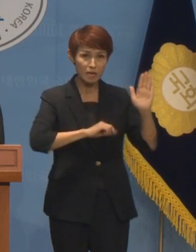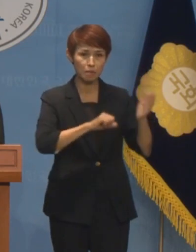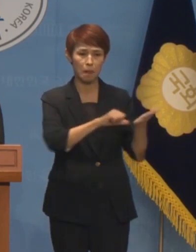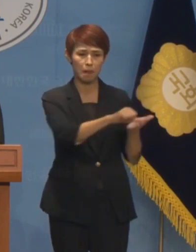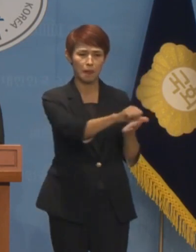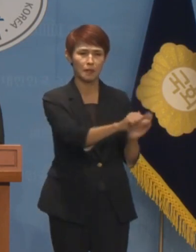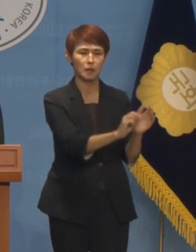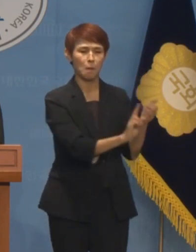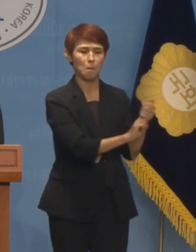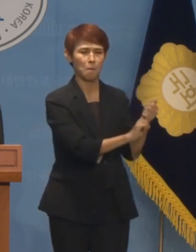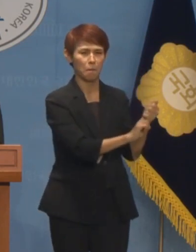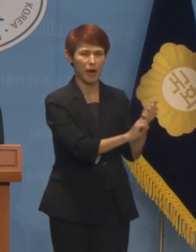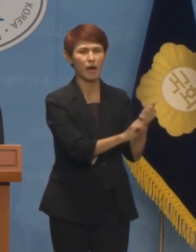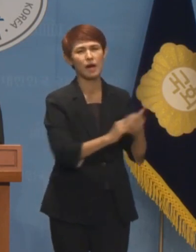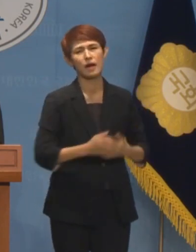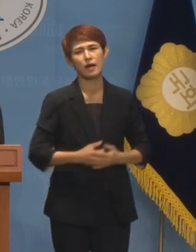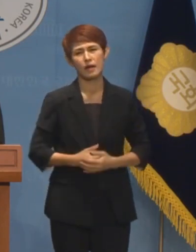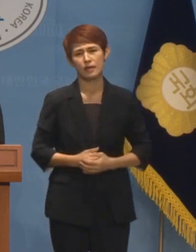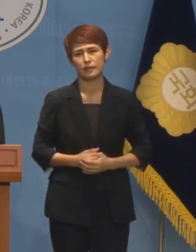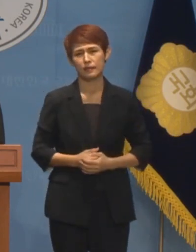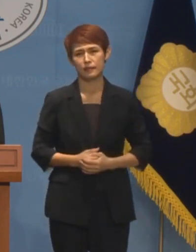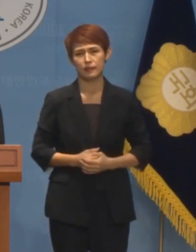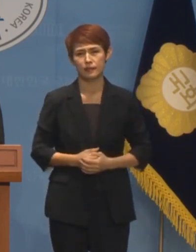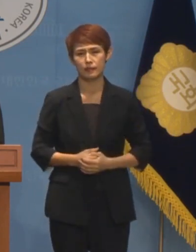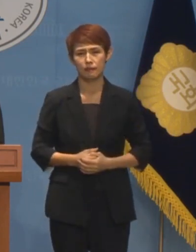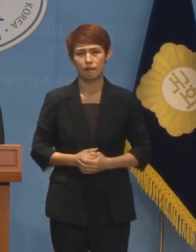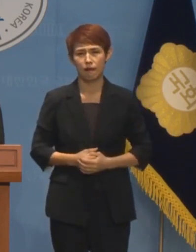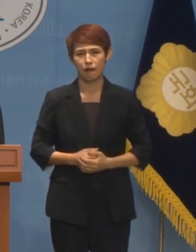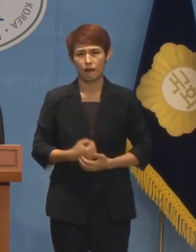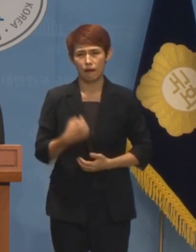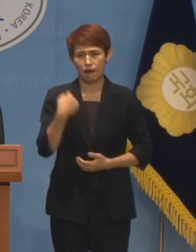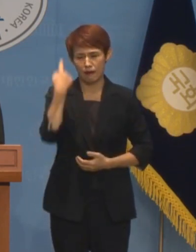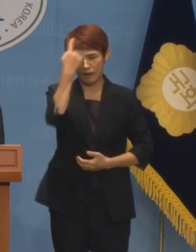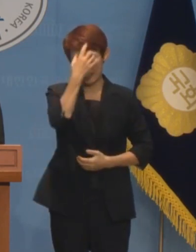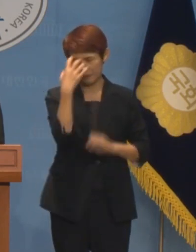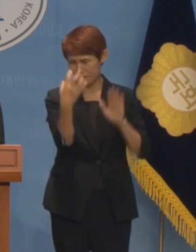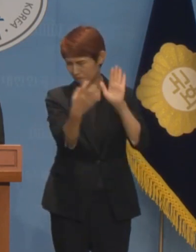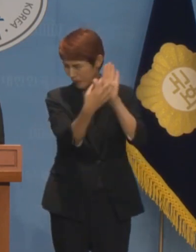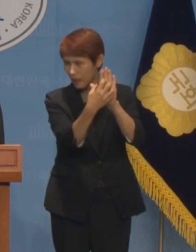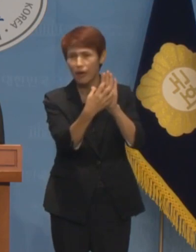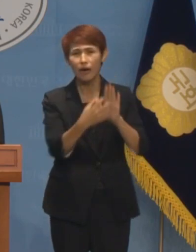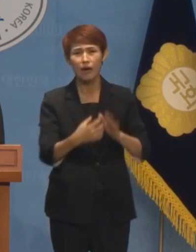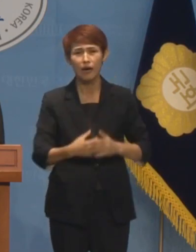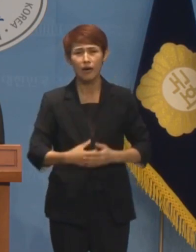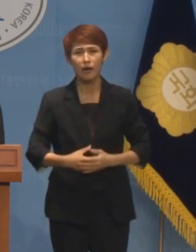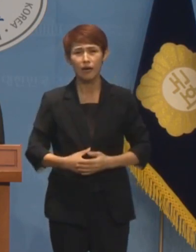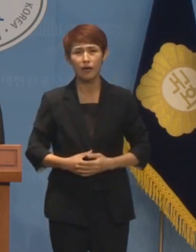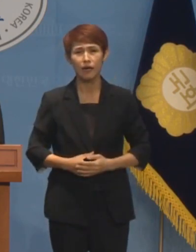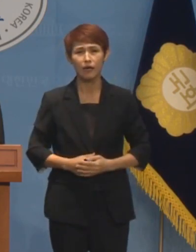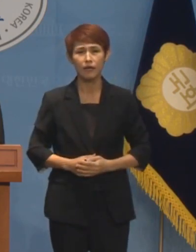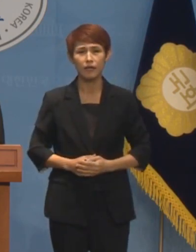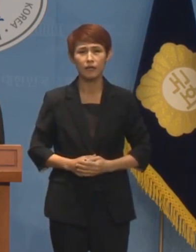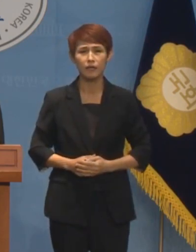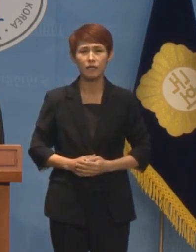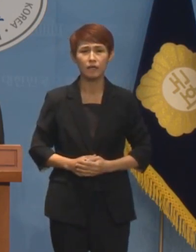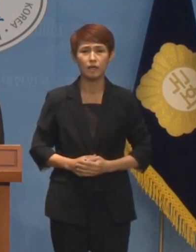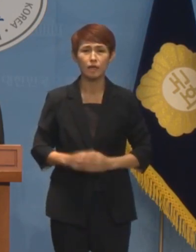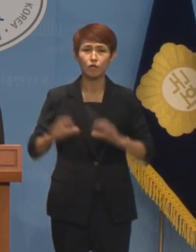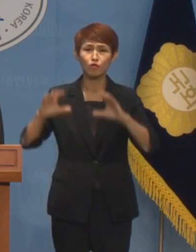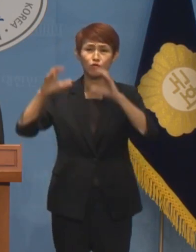비공개로 처리하기도 했습니다. 정말 망신도 이런 망신이 없습니다.